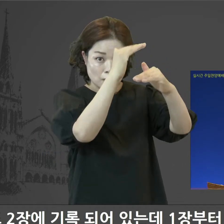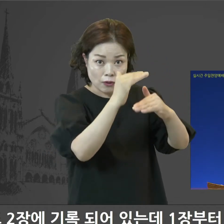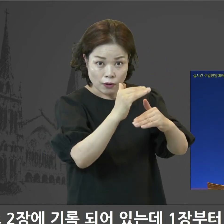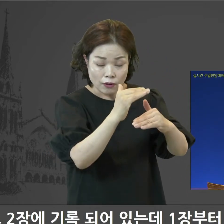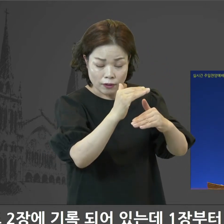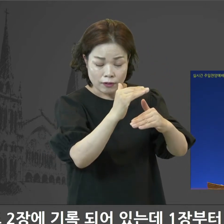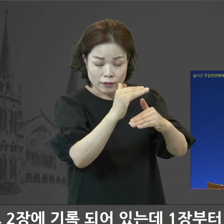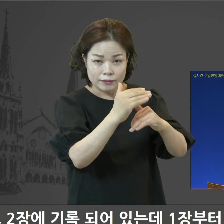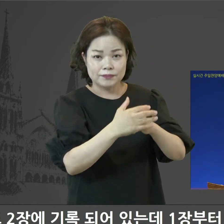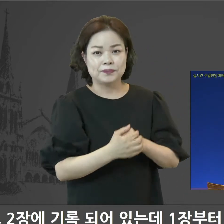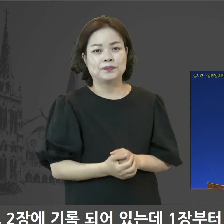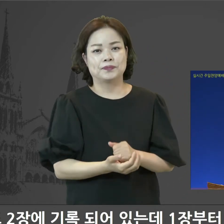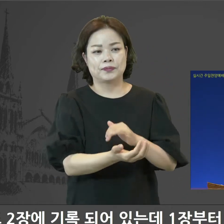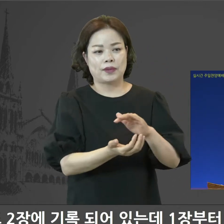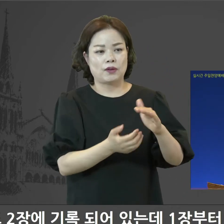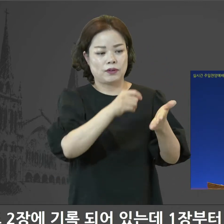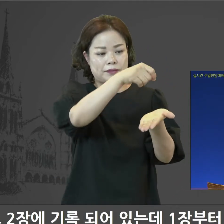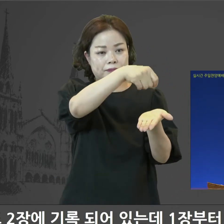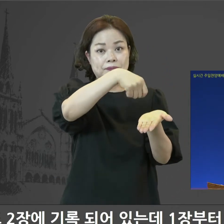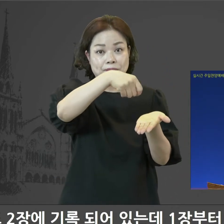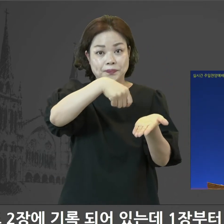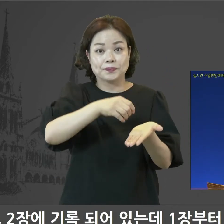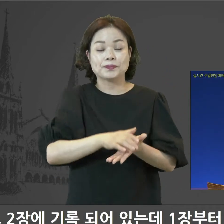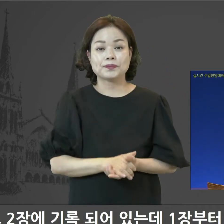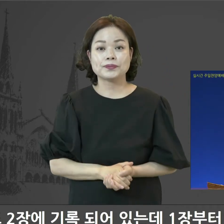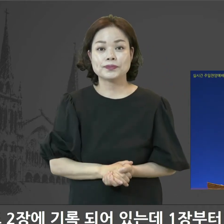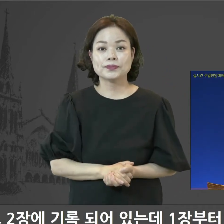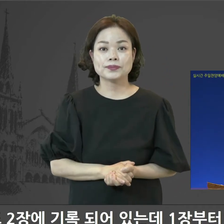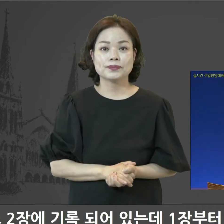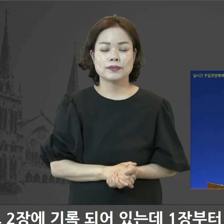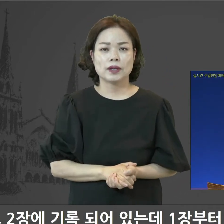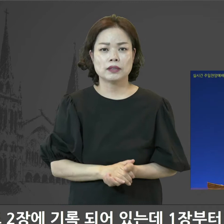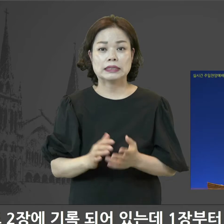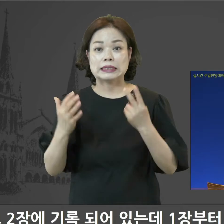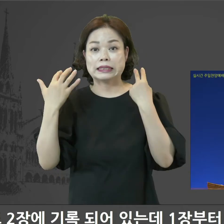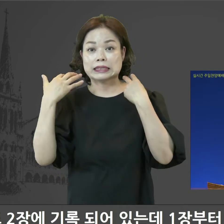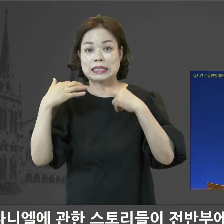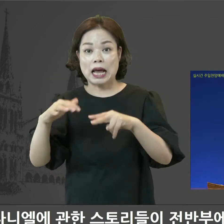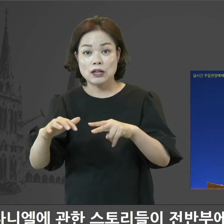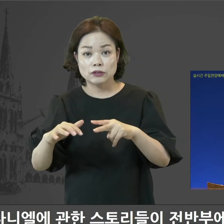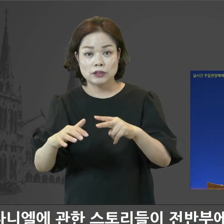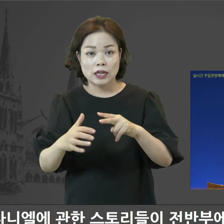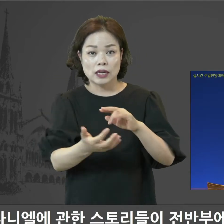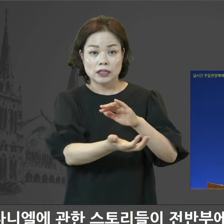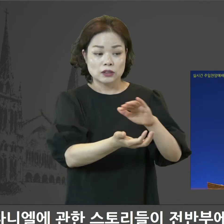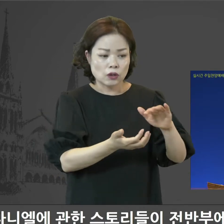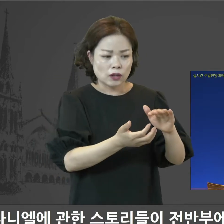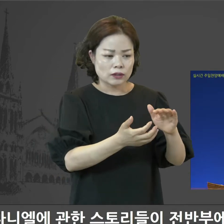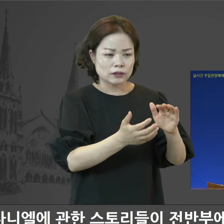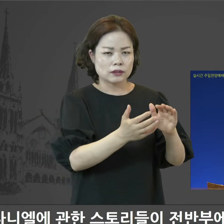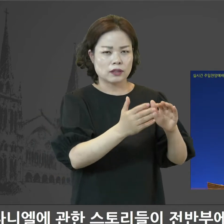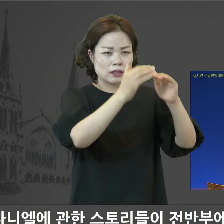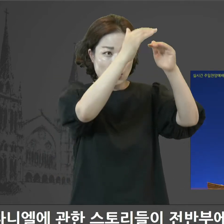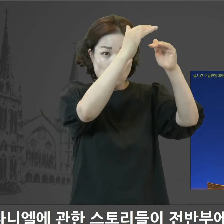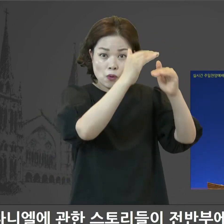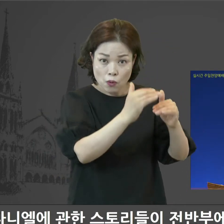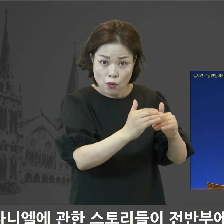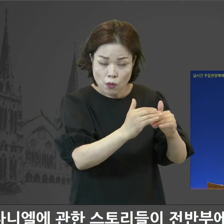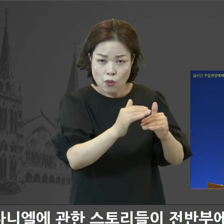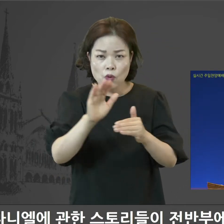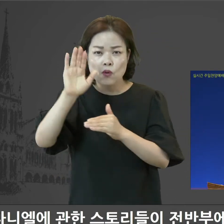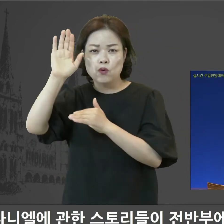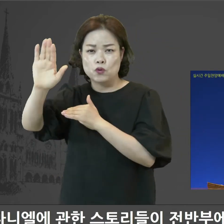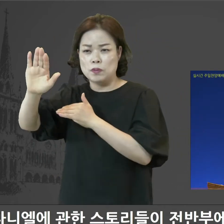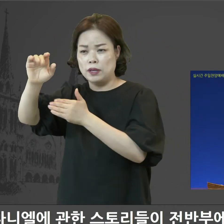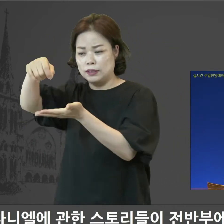대부분 앞선 전반부에 기록되어져 있습니다. 그러면 다니엘 전반부의 그런 이야기들과